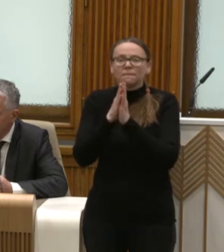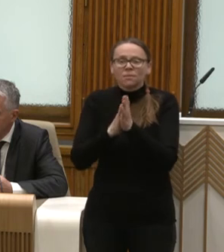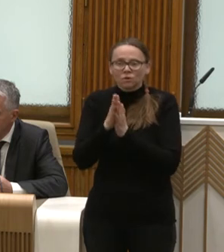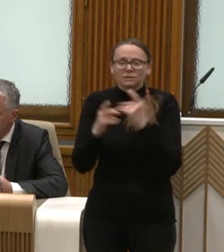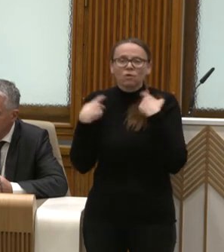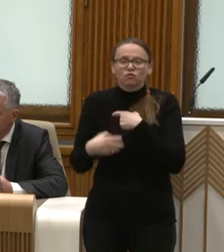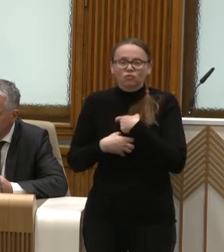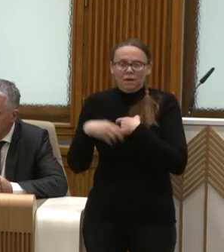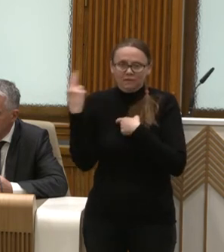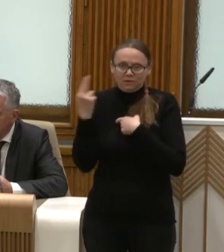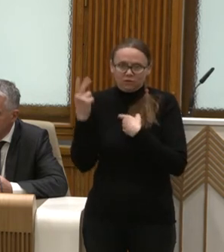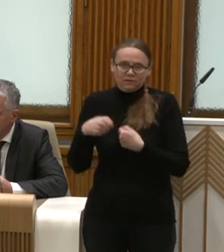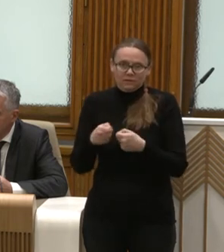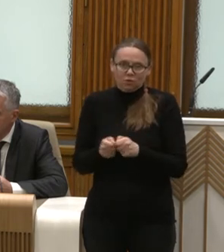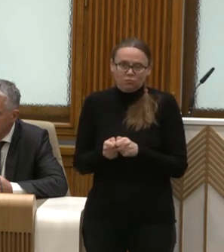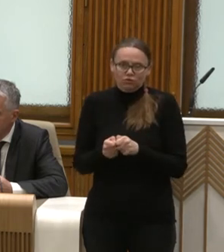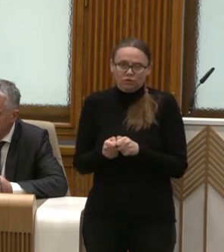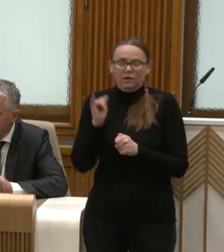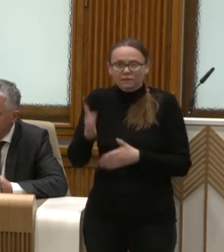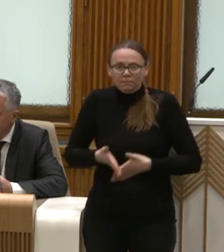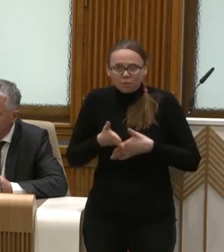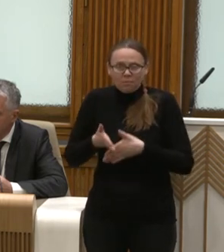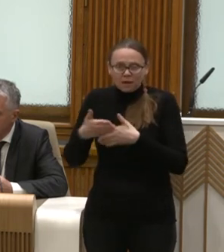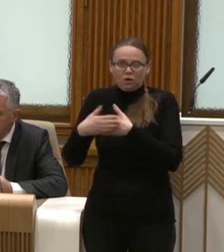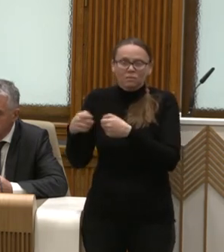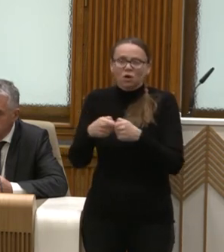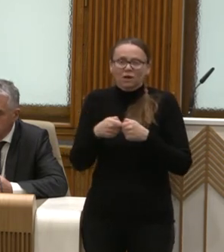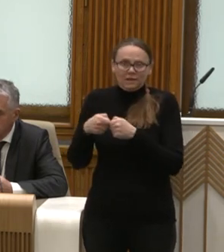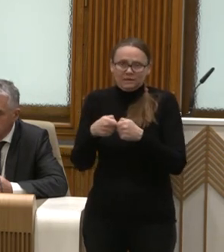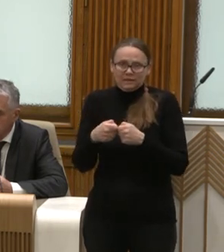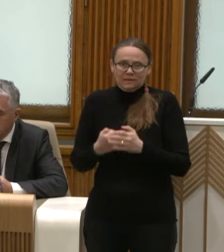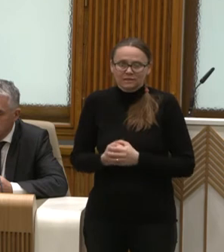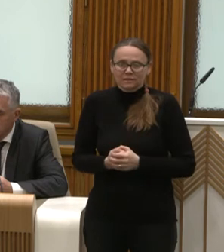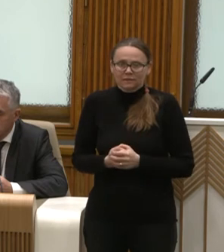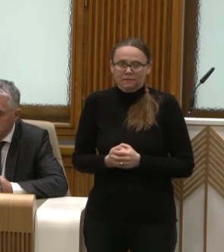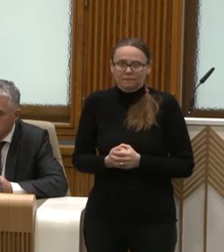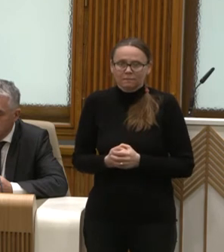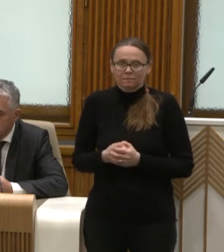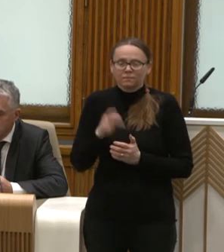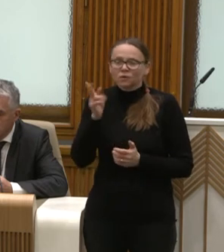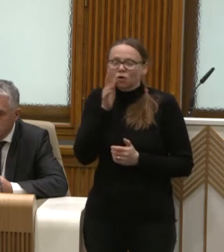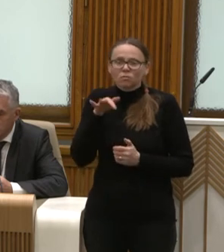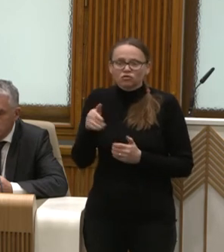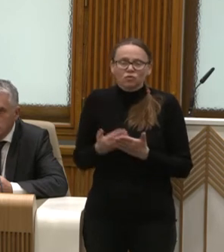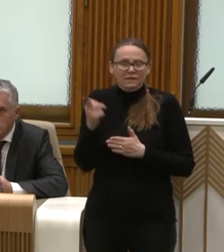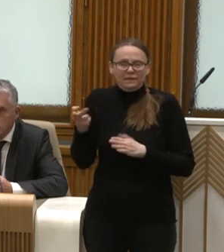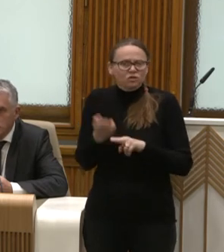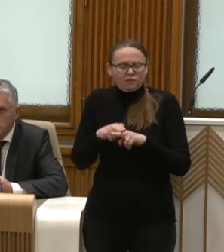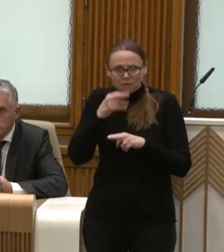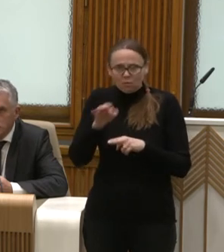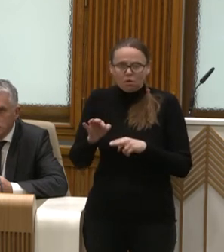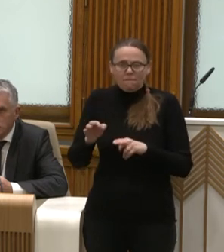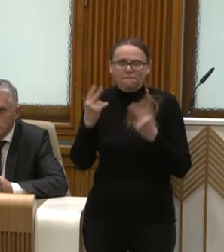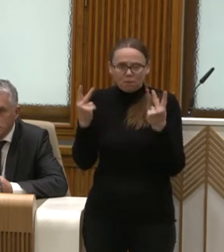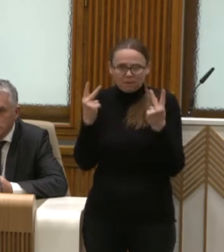župane slovenskih občin, da pomagajo pri organizaciji. Ko bo šlo za tisto najpomembnejšo